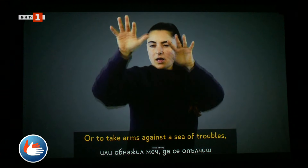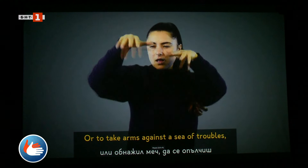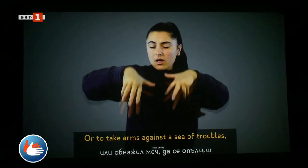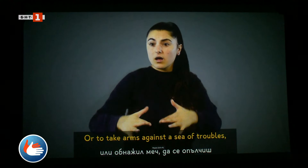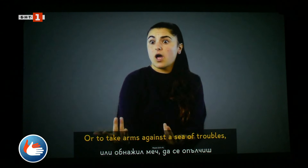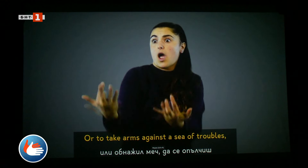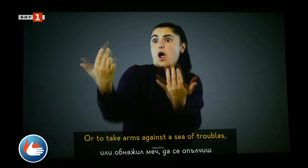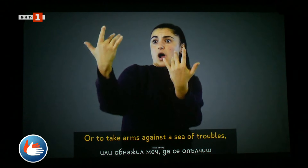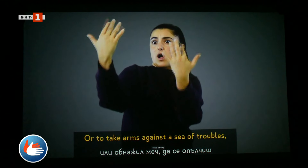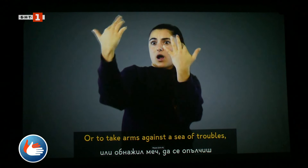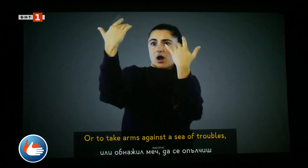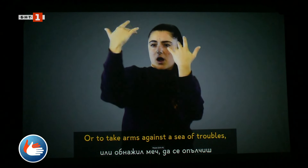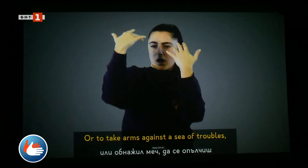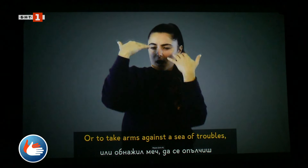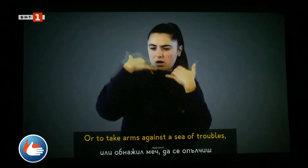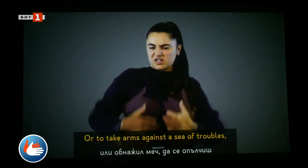Или обнажил меч да се опълчиш?